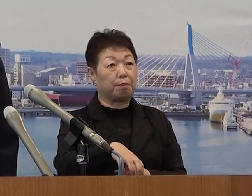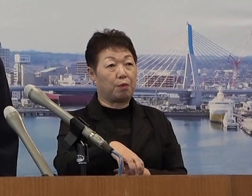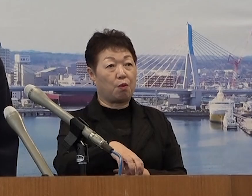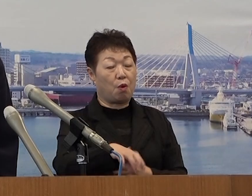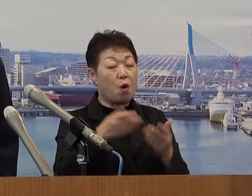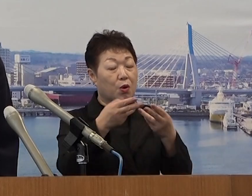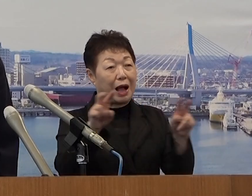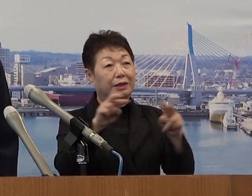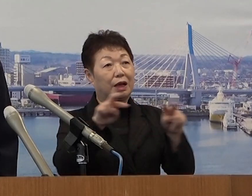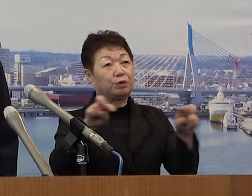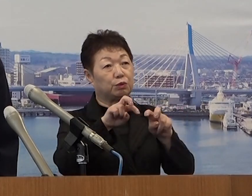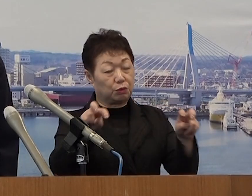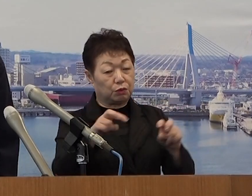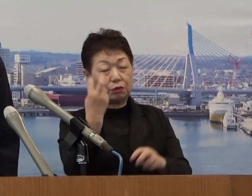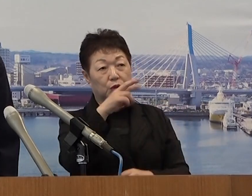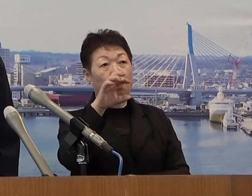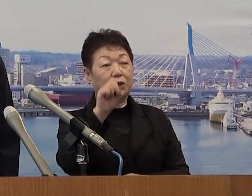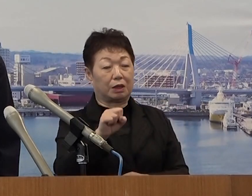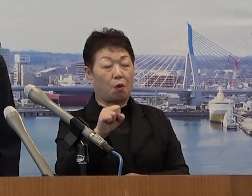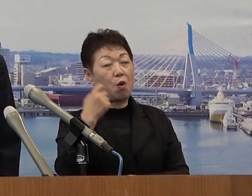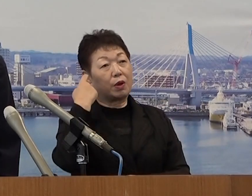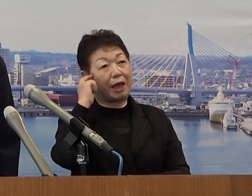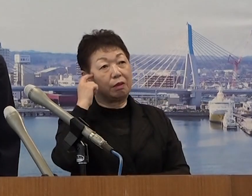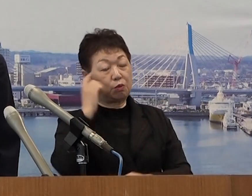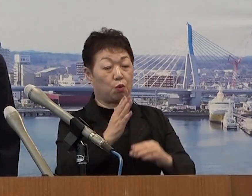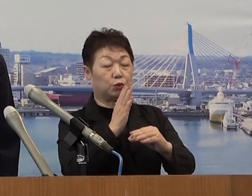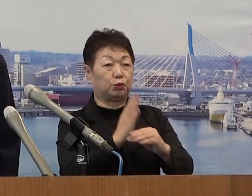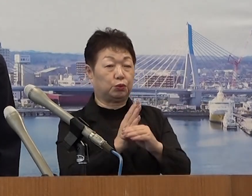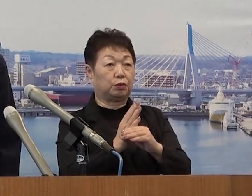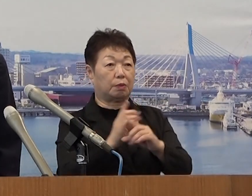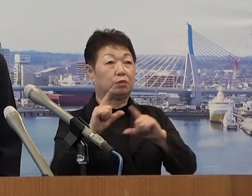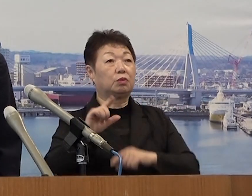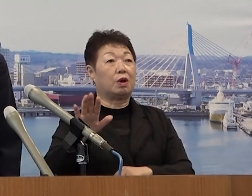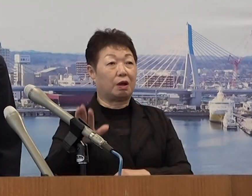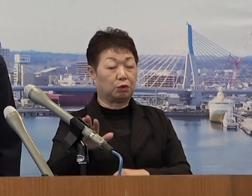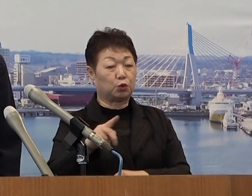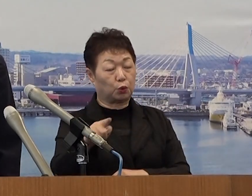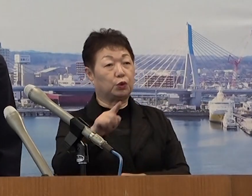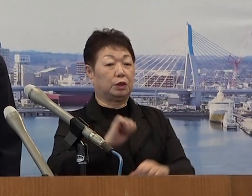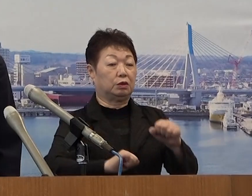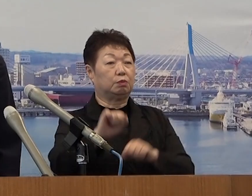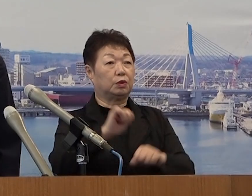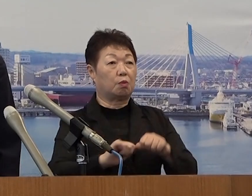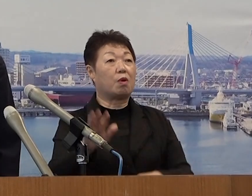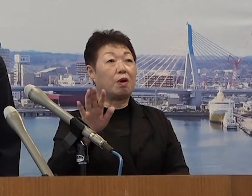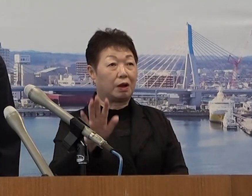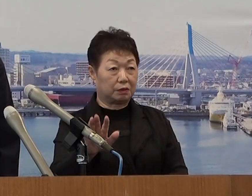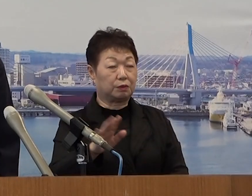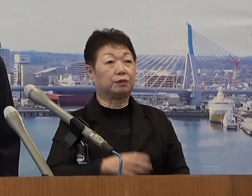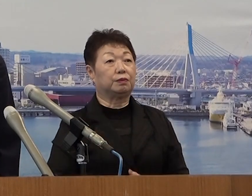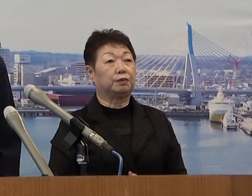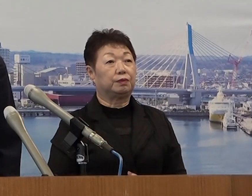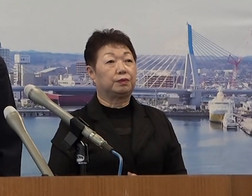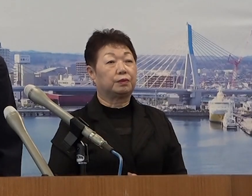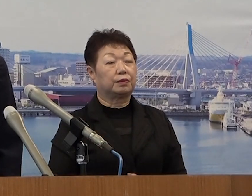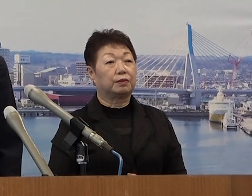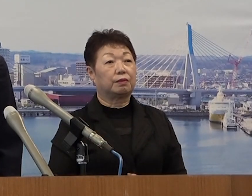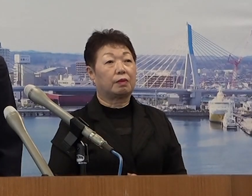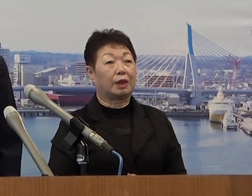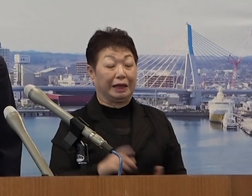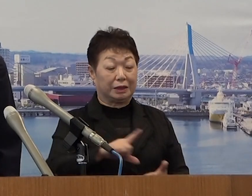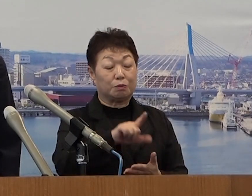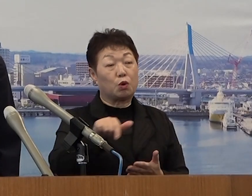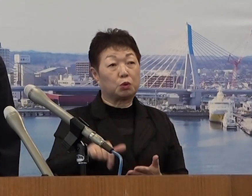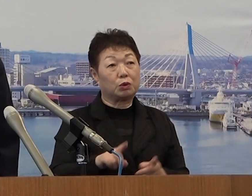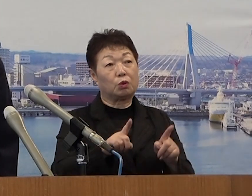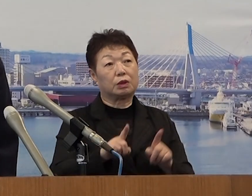まだ開発可能性調査の検討という段階ではありますけれども、そういった動きもあります。で、まあ、地元にとっ